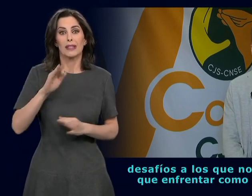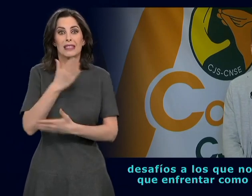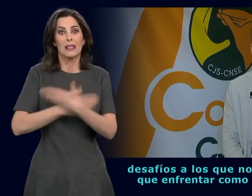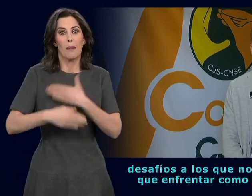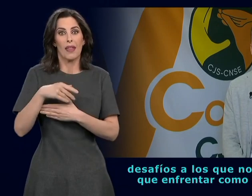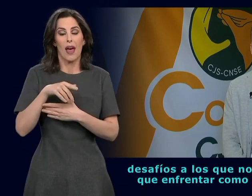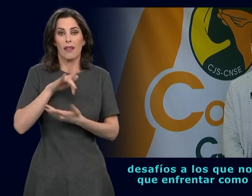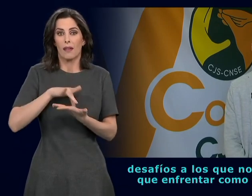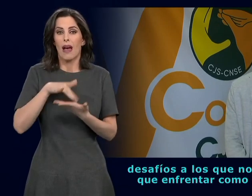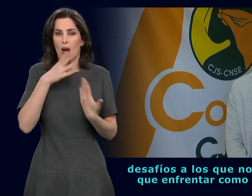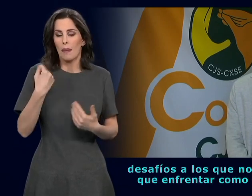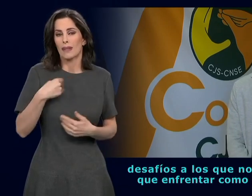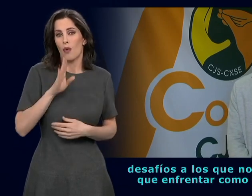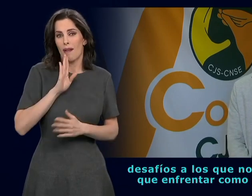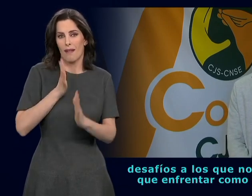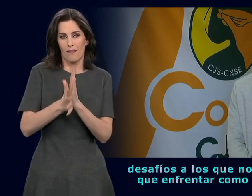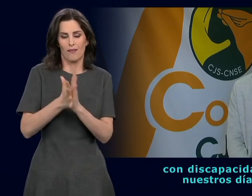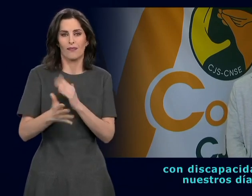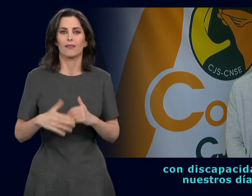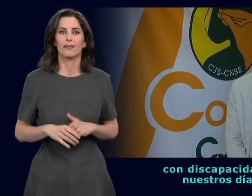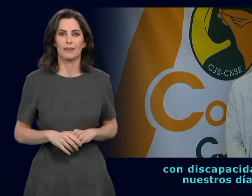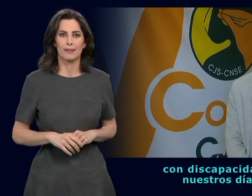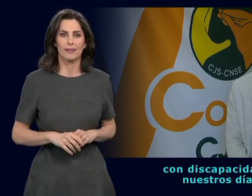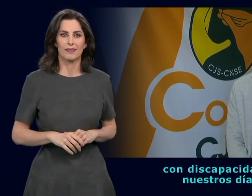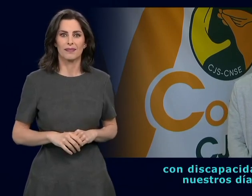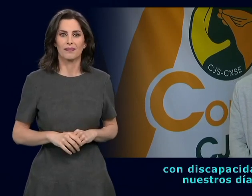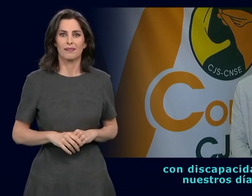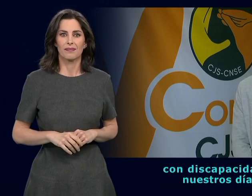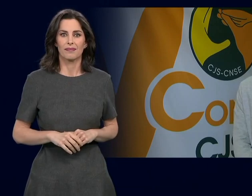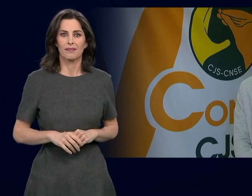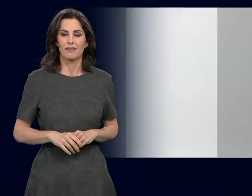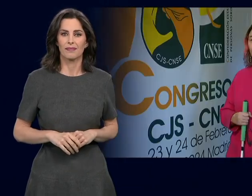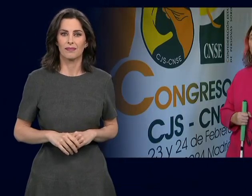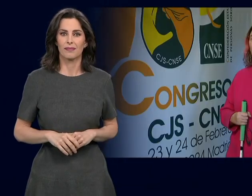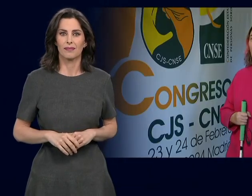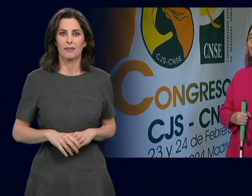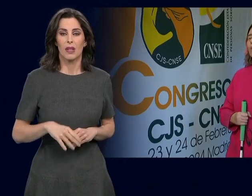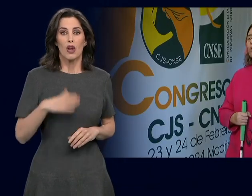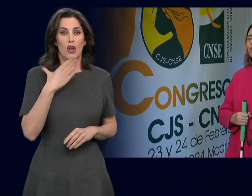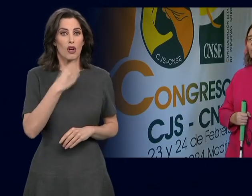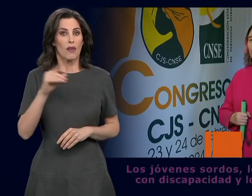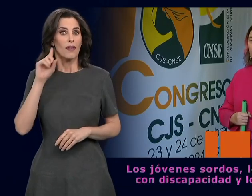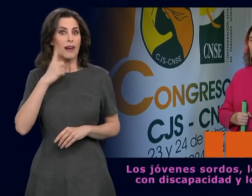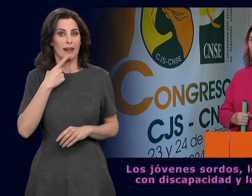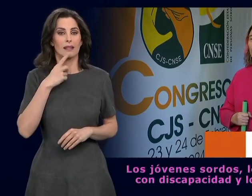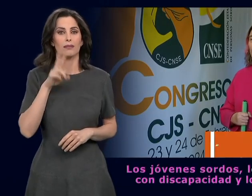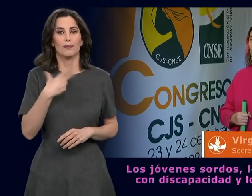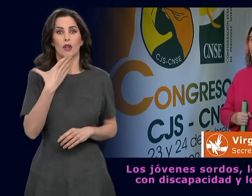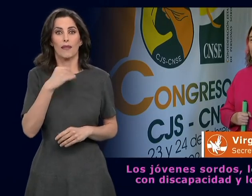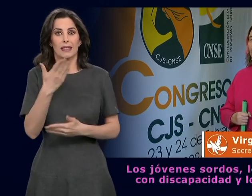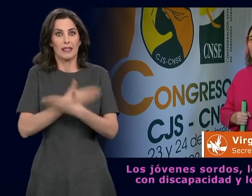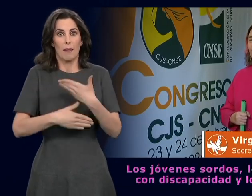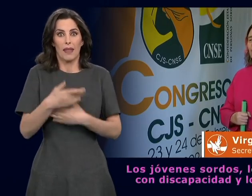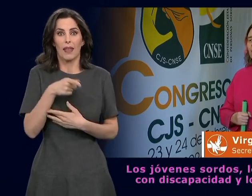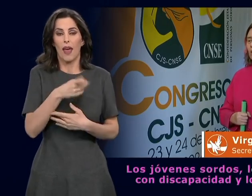los que nos tenemos que enfrentar como personas con discapacidad en nuestros días. Bueno, los jóvenes sordos y los